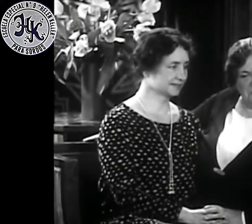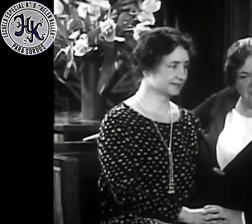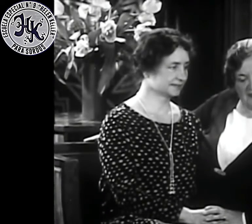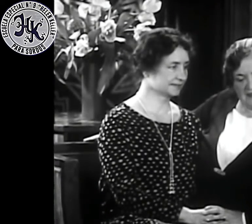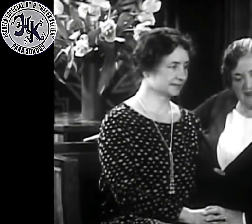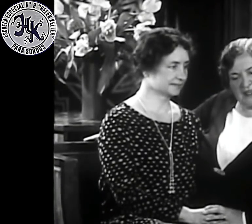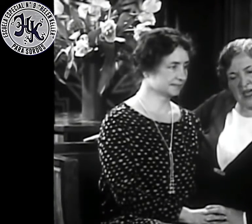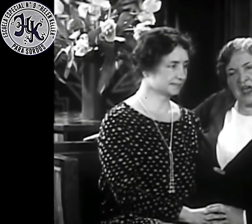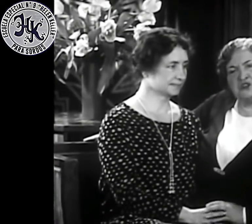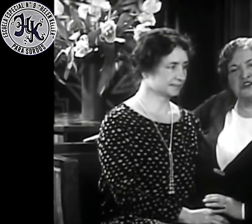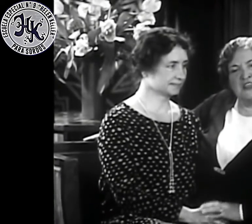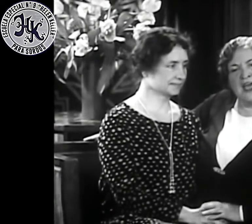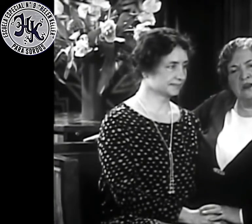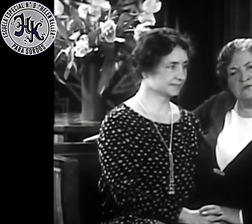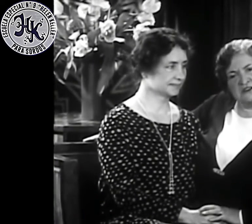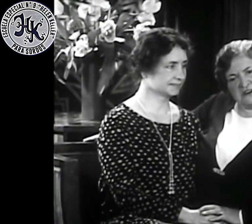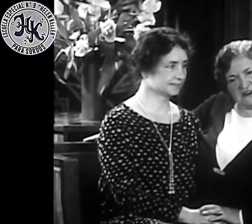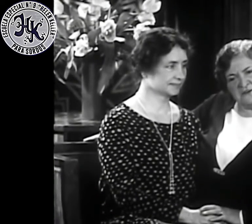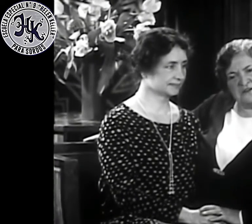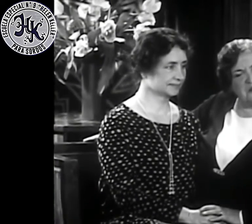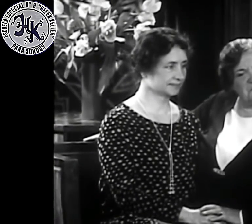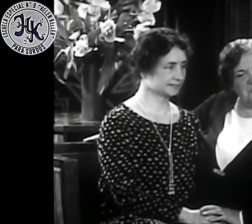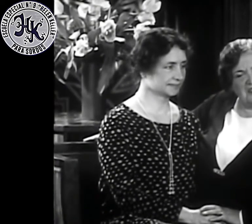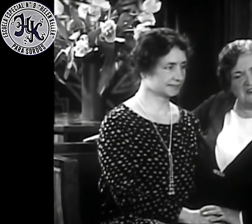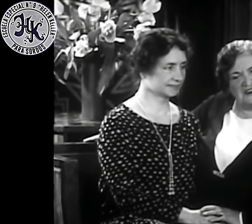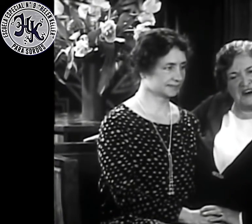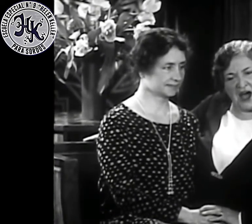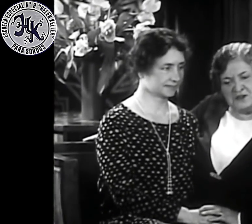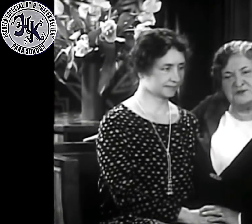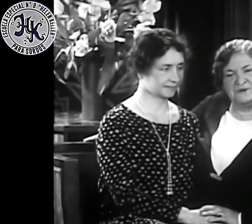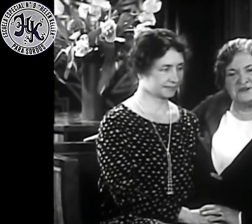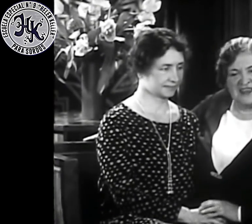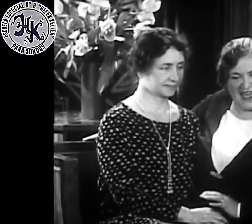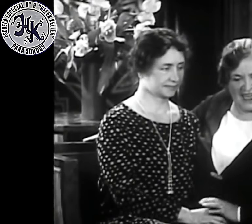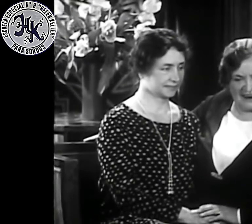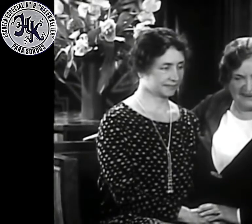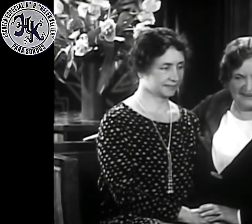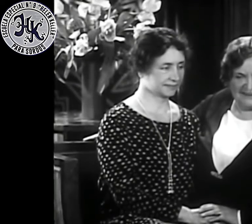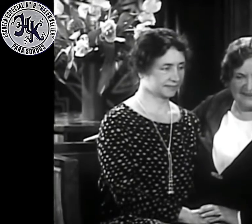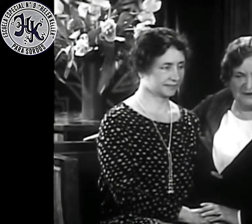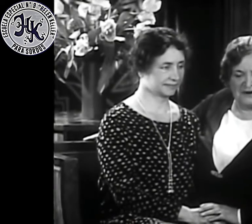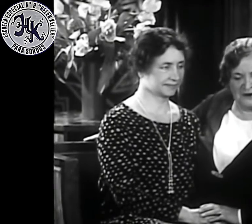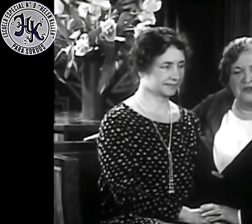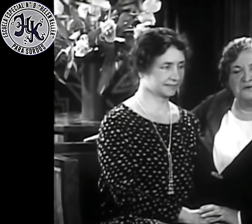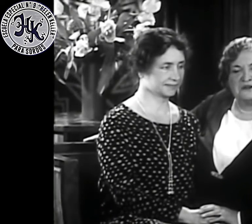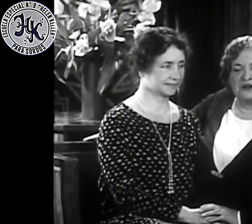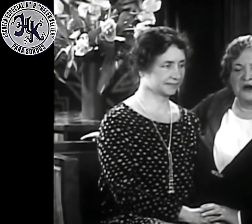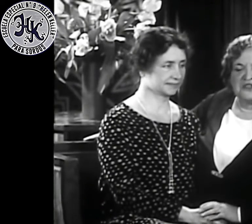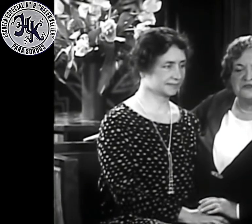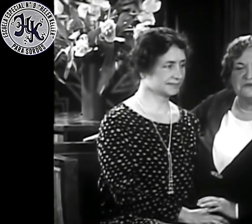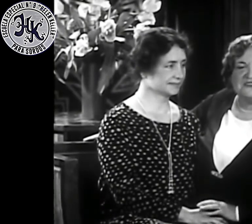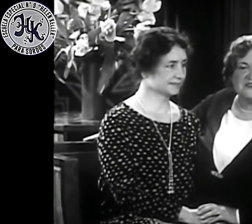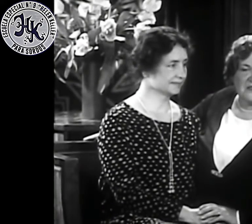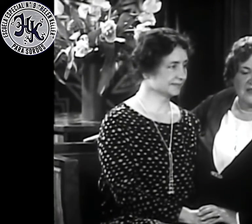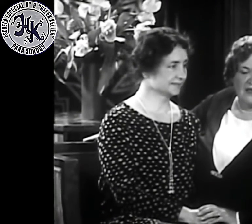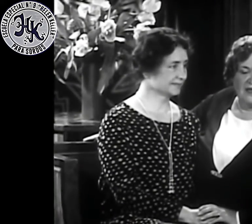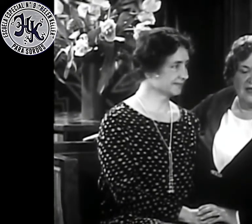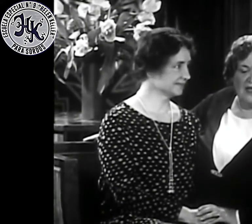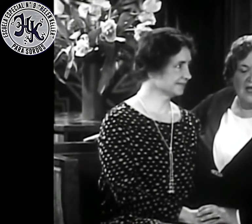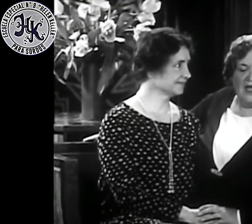así sucesivamente. Ella había notado que las demás personas no usan las manos cuando se comunican unas